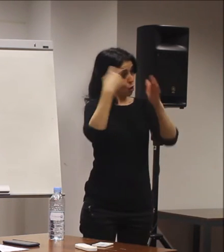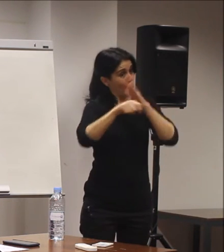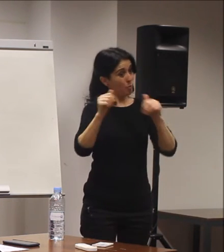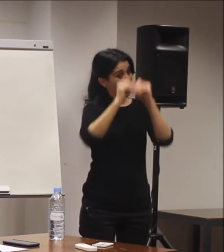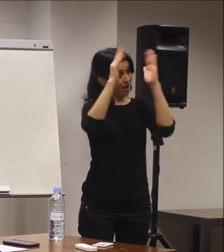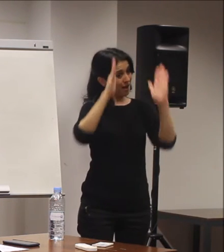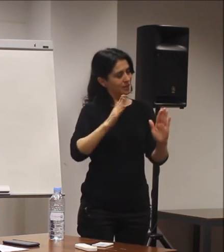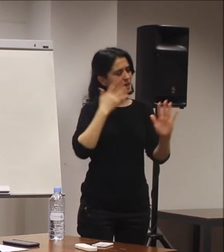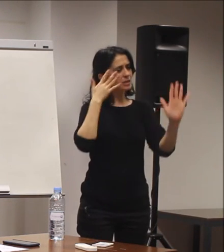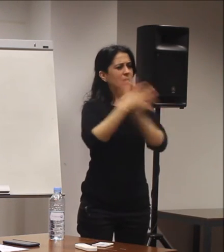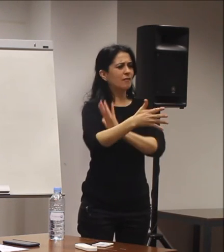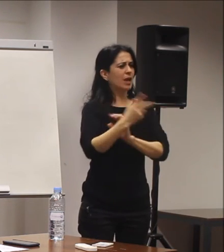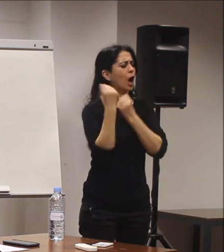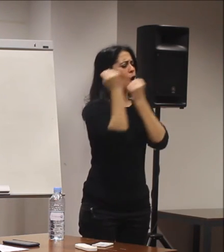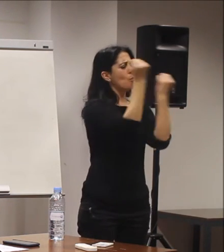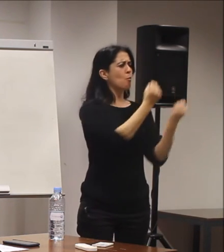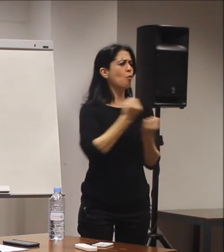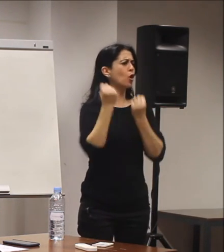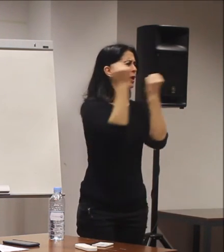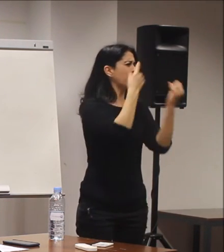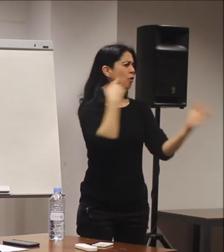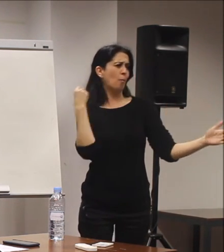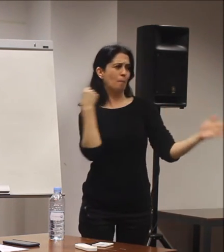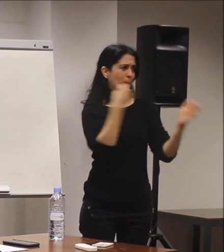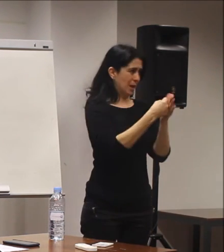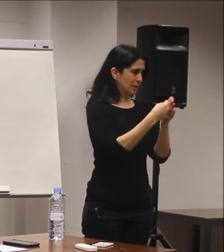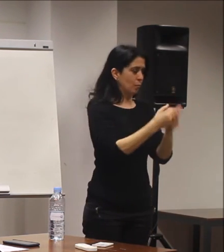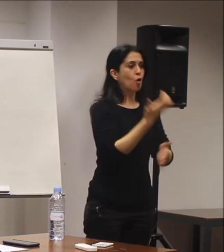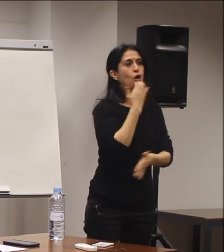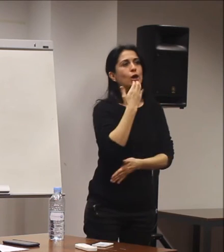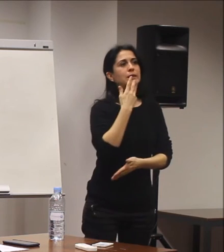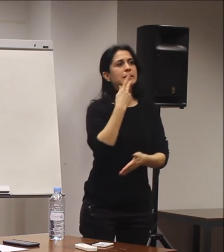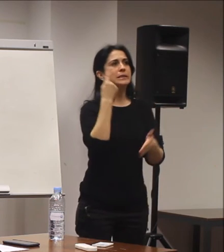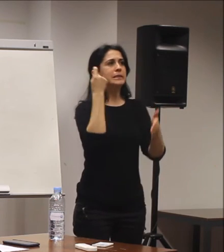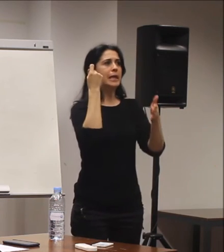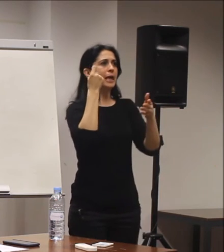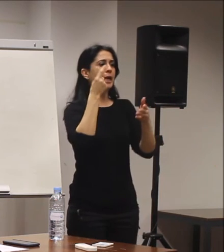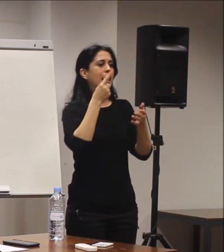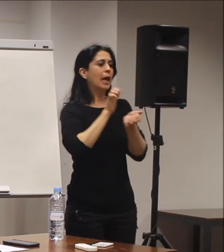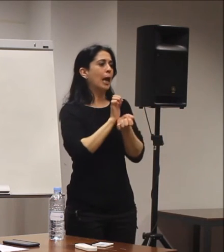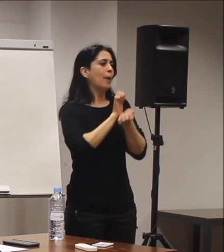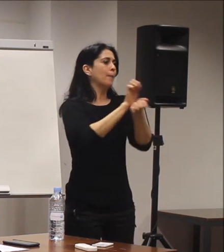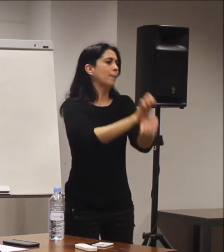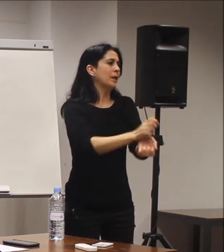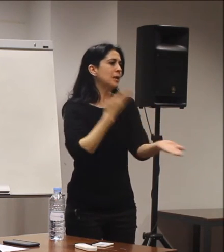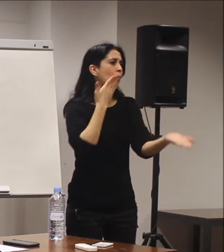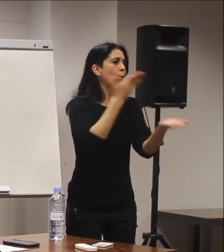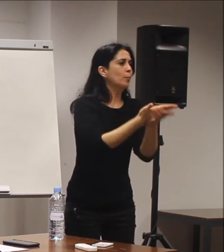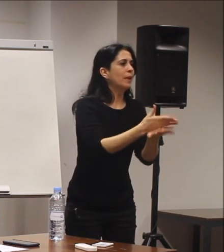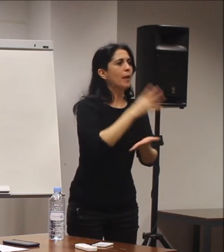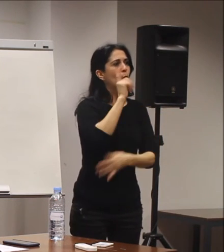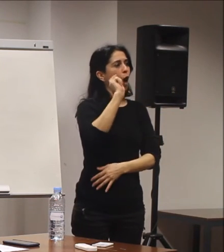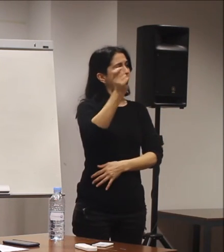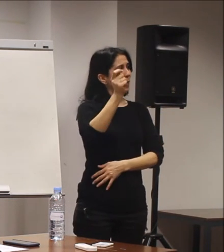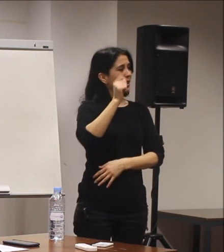máxima protección. Si uno pide un préstamo hipotecario para comprarse un apartamento en la playa, es consumidor y goza de la máxima protección.